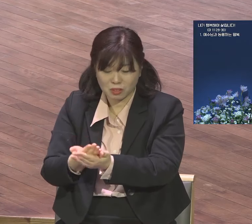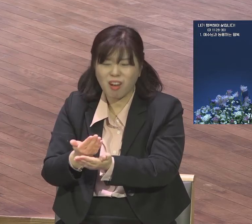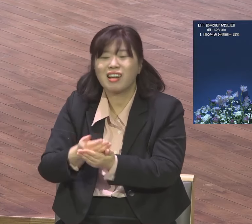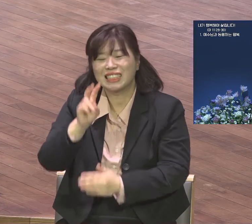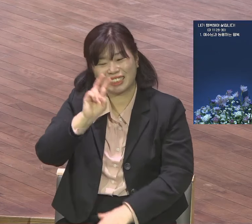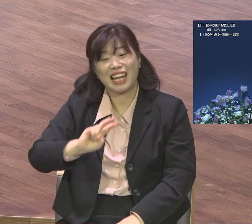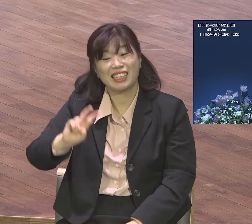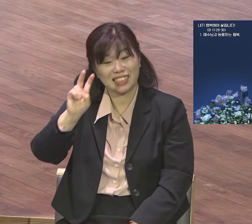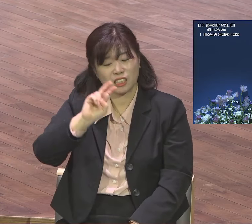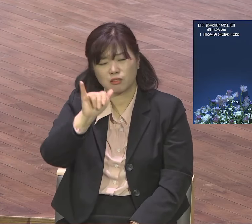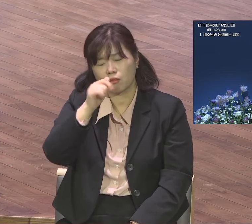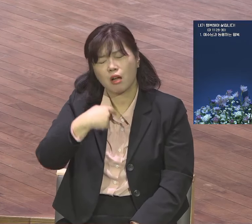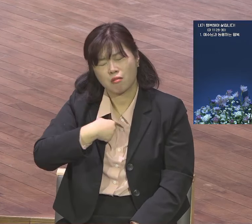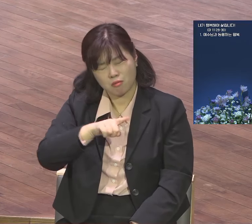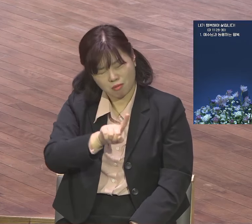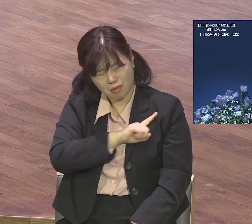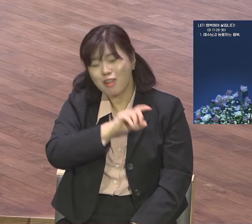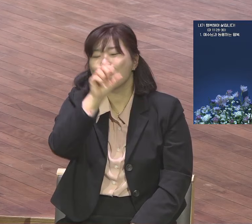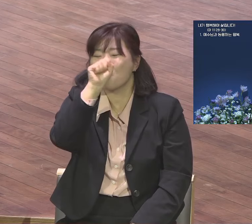인도하소서.